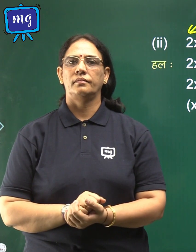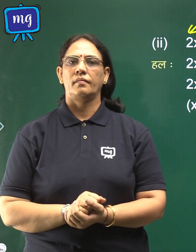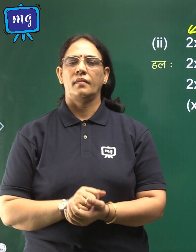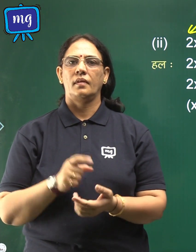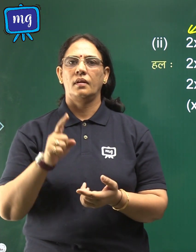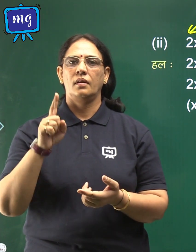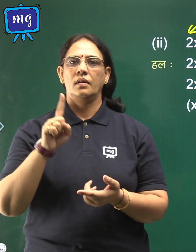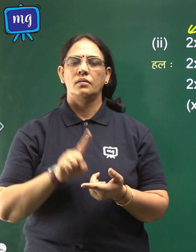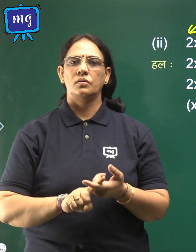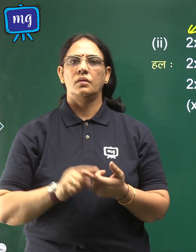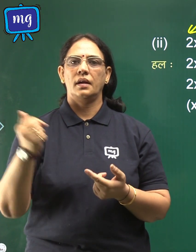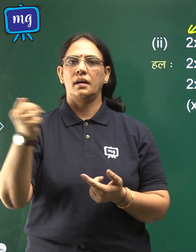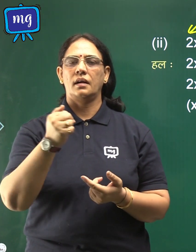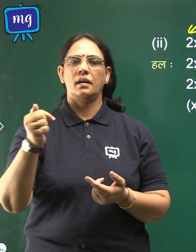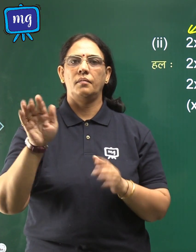जोड़ने घटाने पर